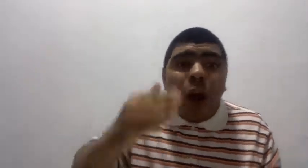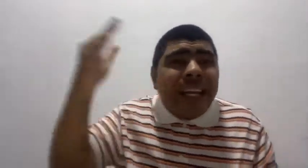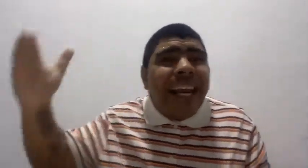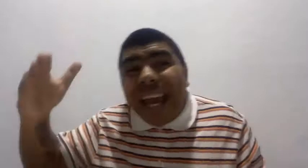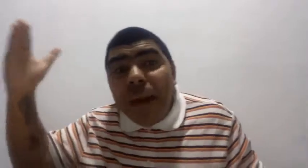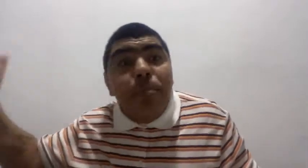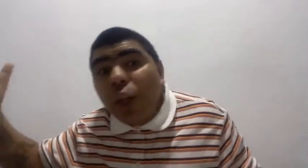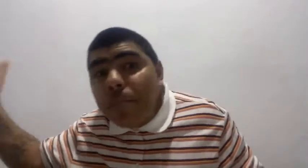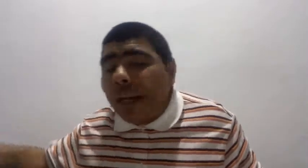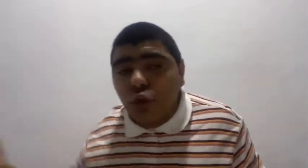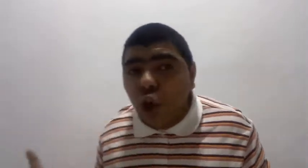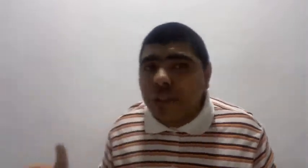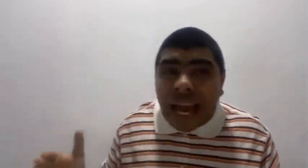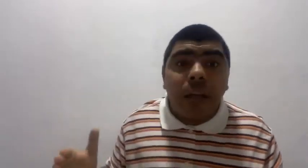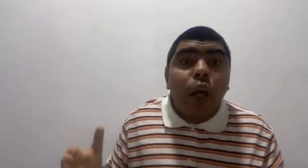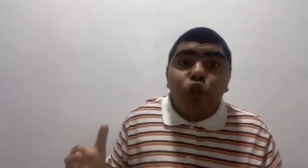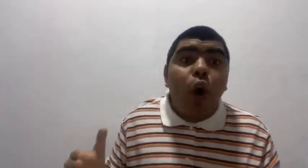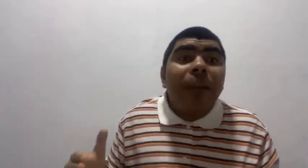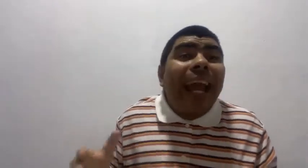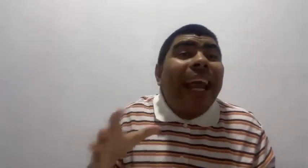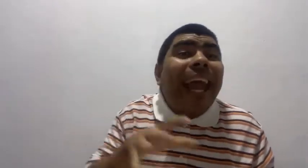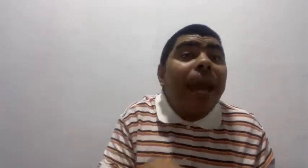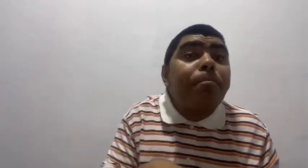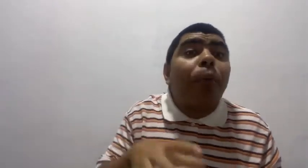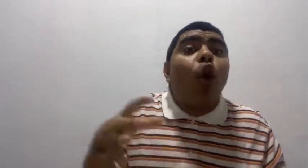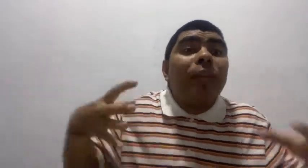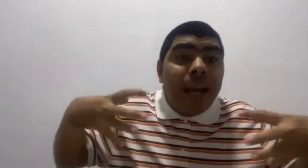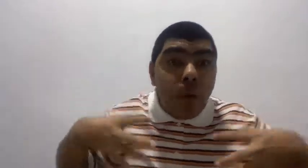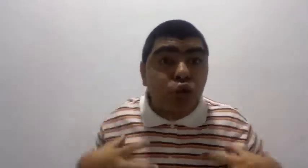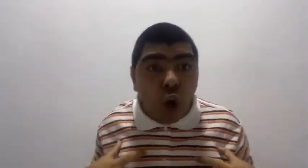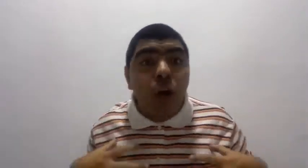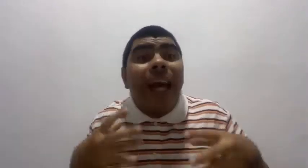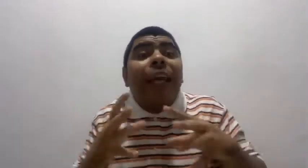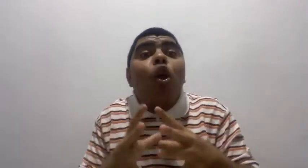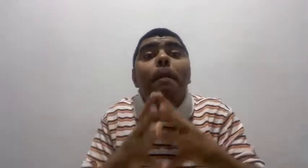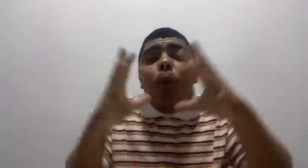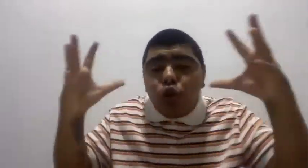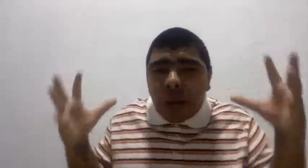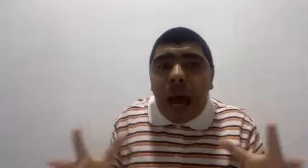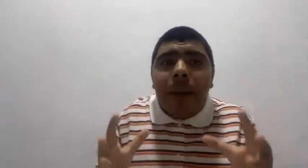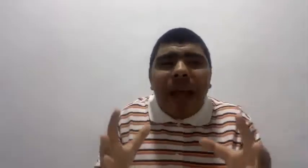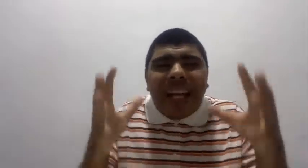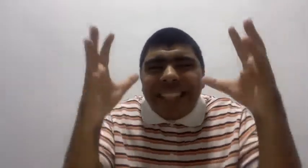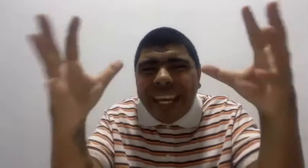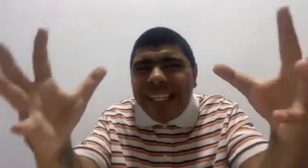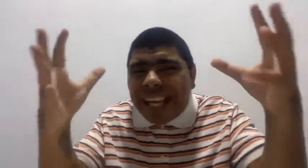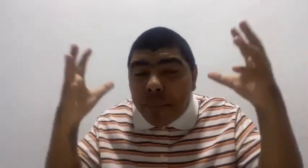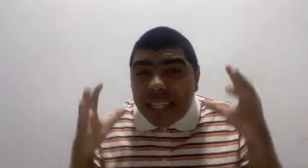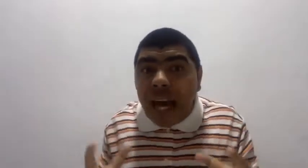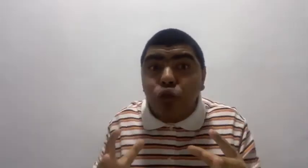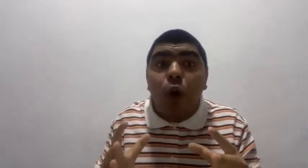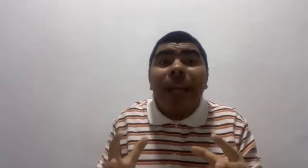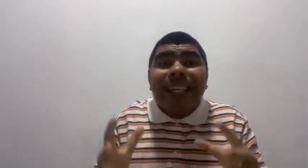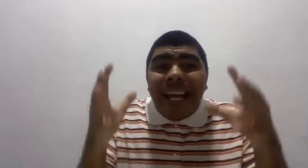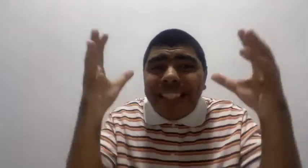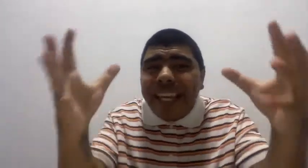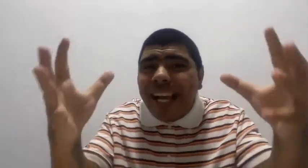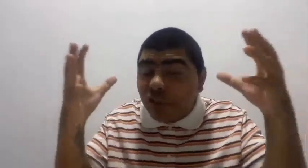era el ejemplo del pastor tal, no, el ejemplo y el motor que lo impulsaba a seguir caminando y a seguir